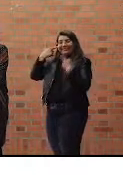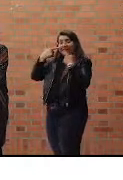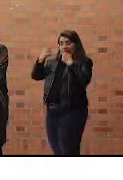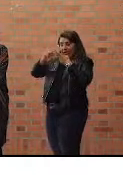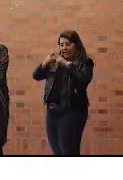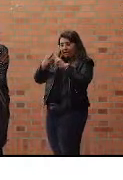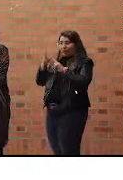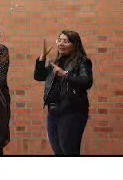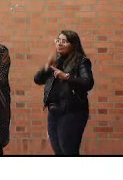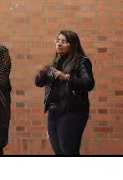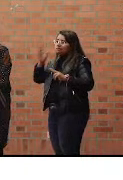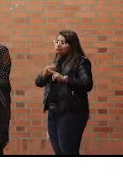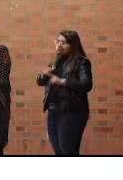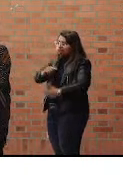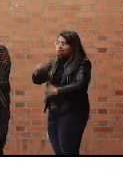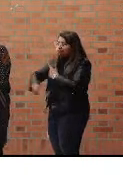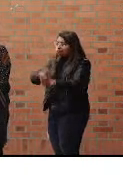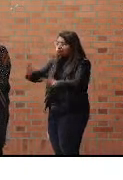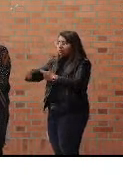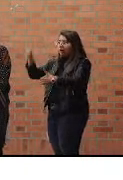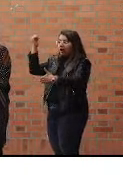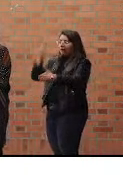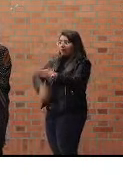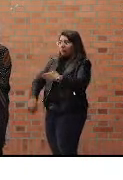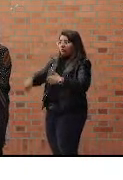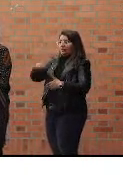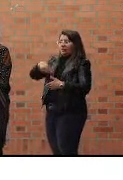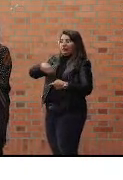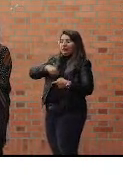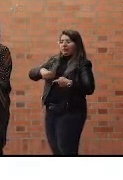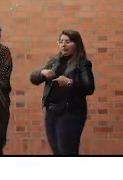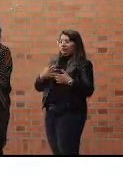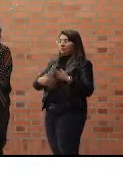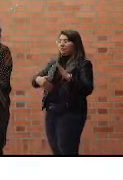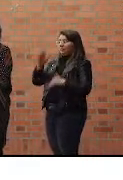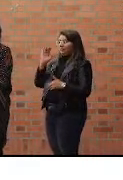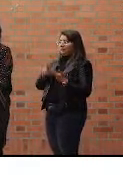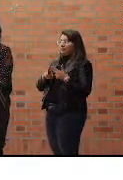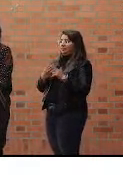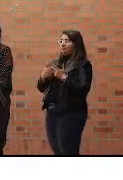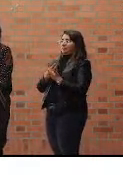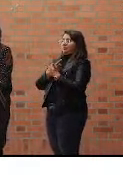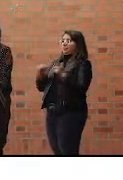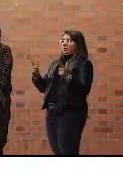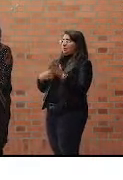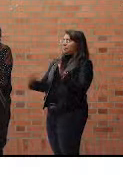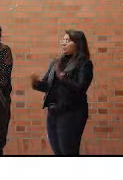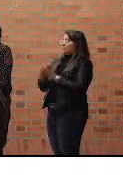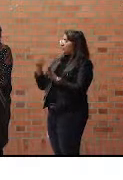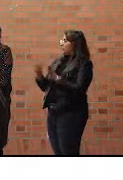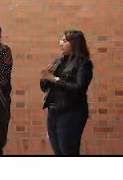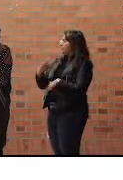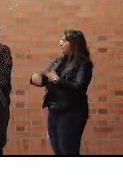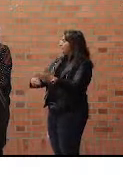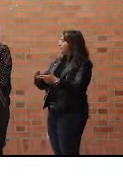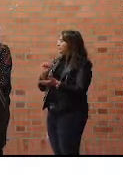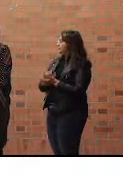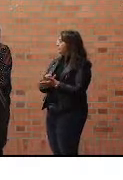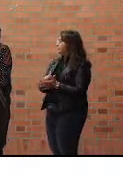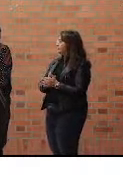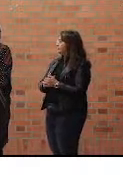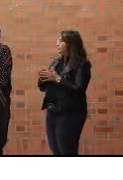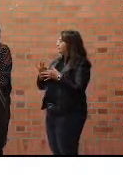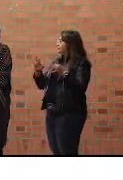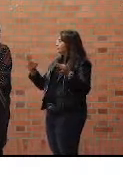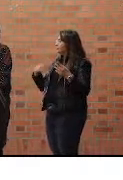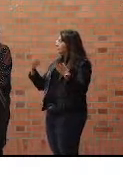y las luchas por el aborto que entrañan nada menos que nuestra libertad reproductiva que no me canso de decir